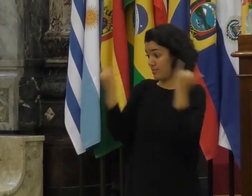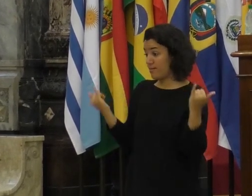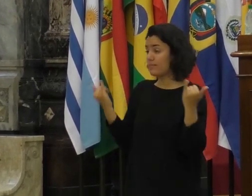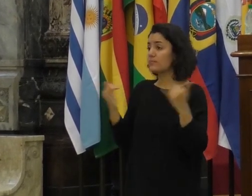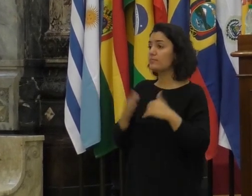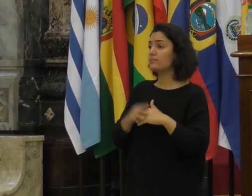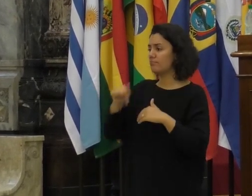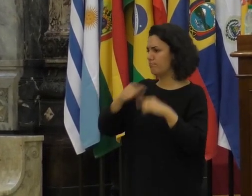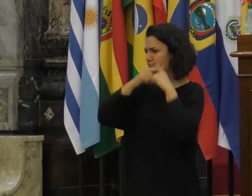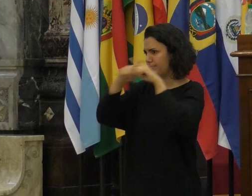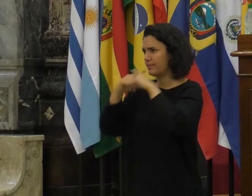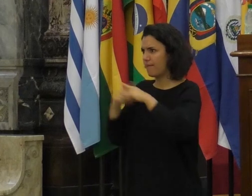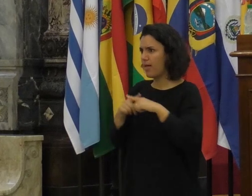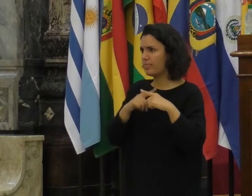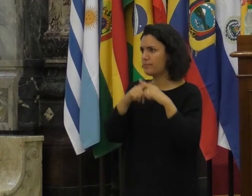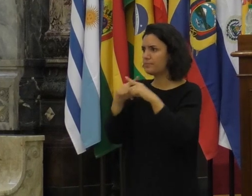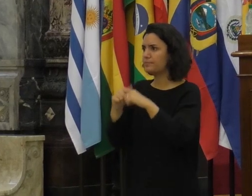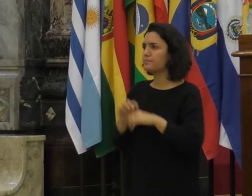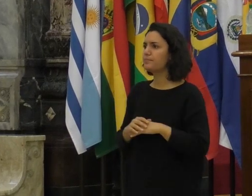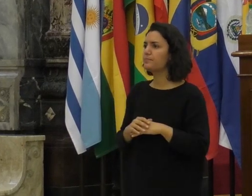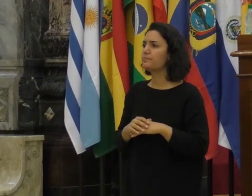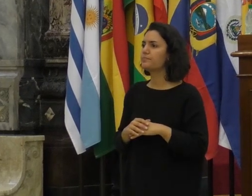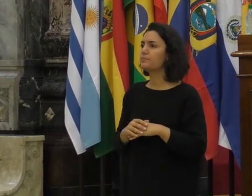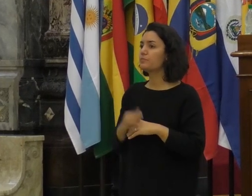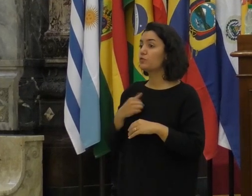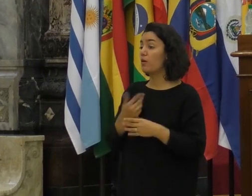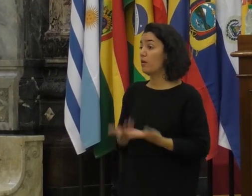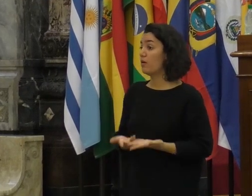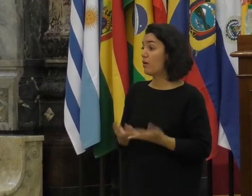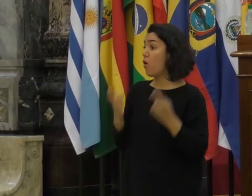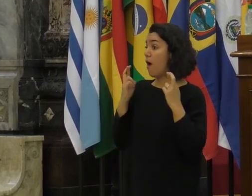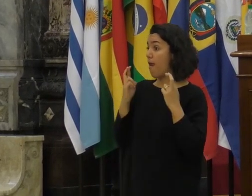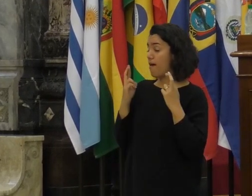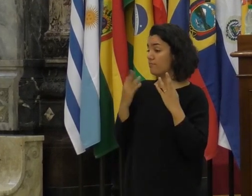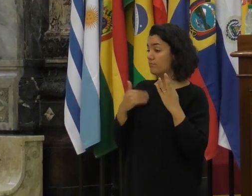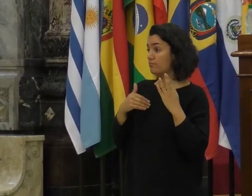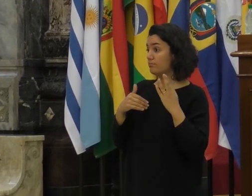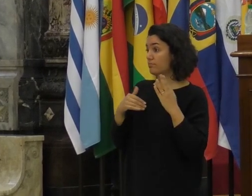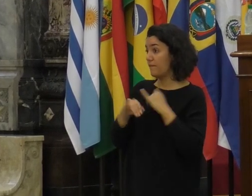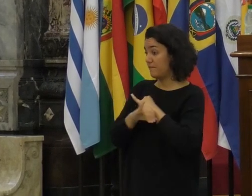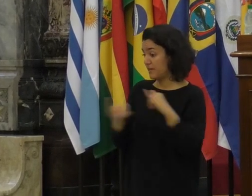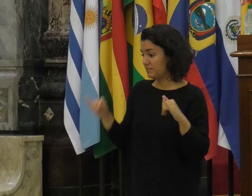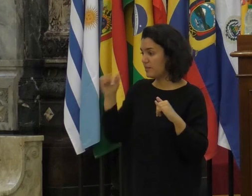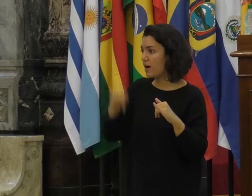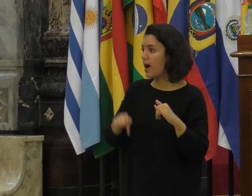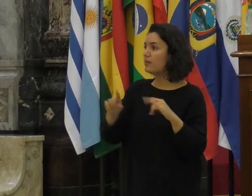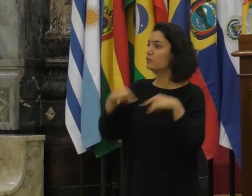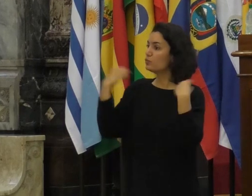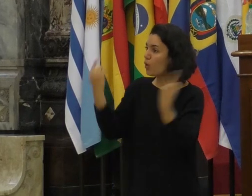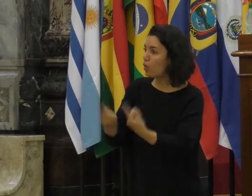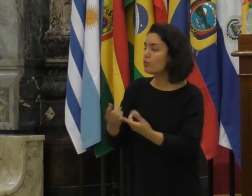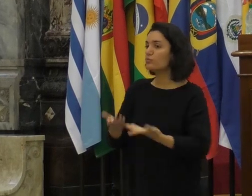debate y espero que al salir pues todos nos sintamos un